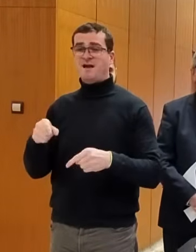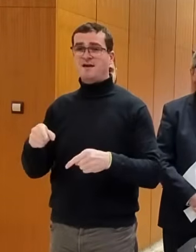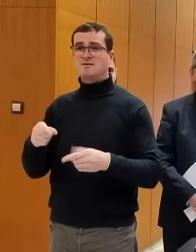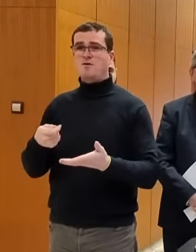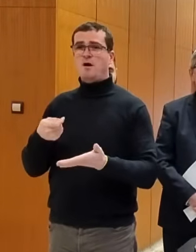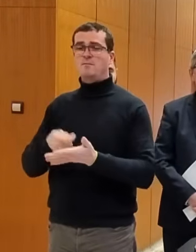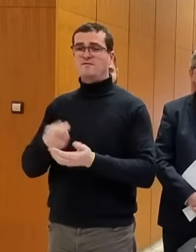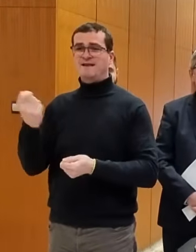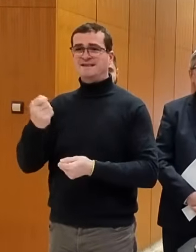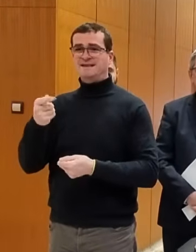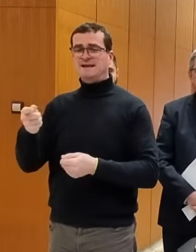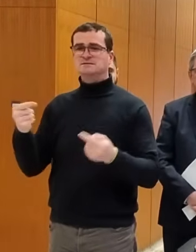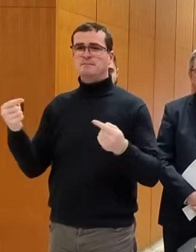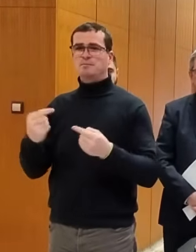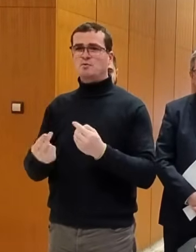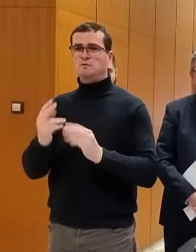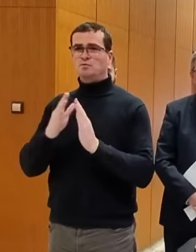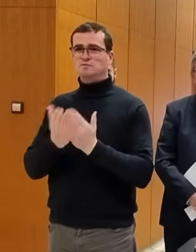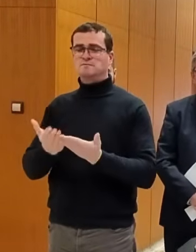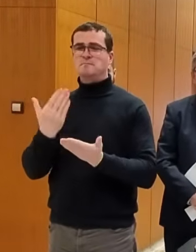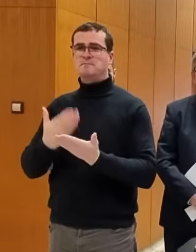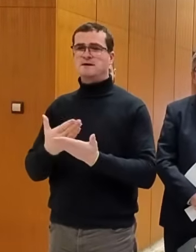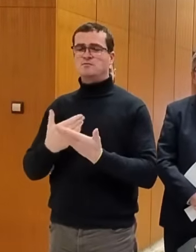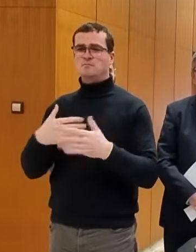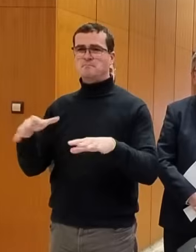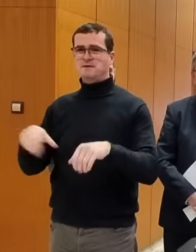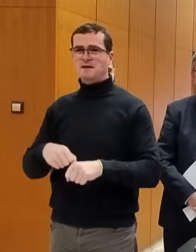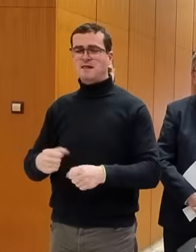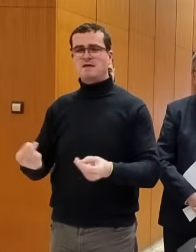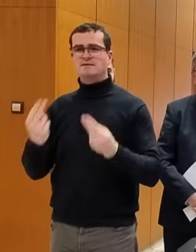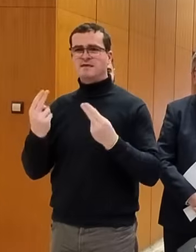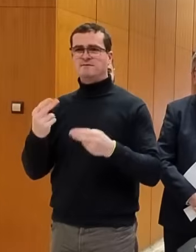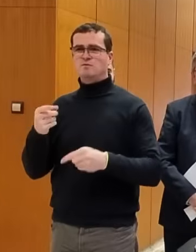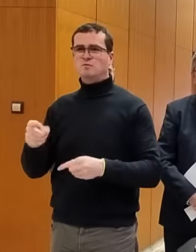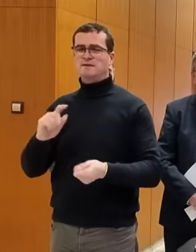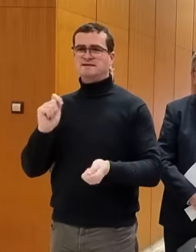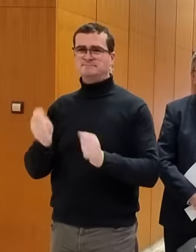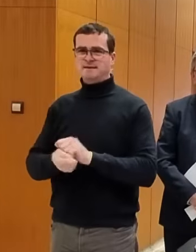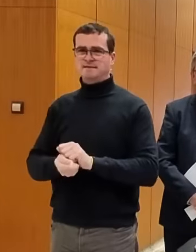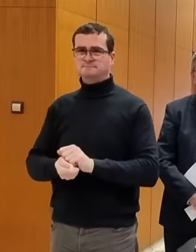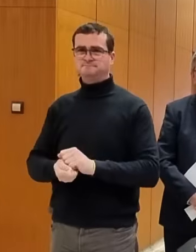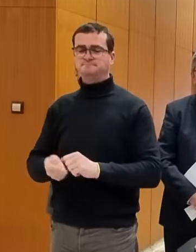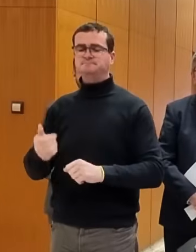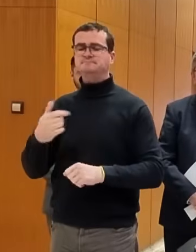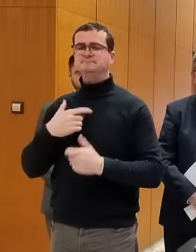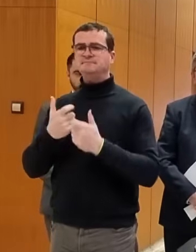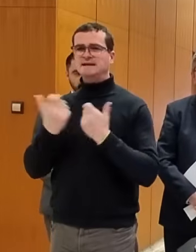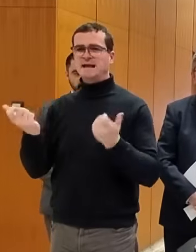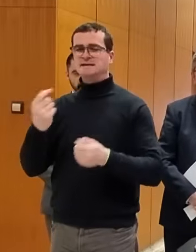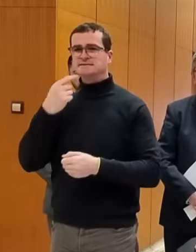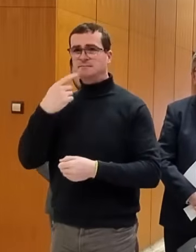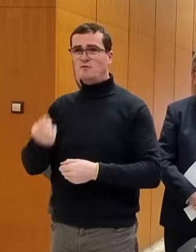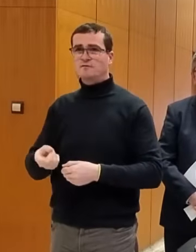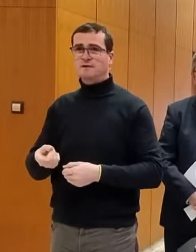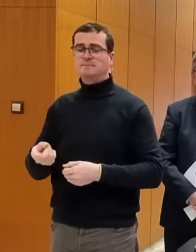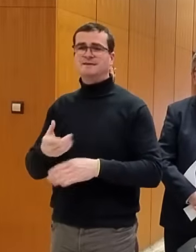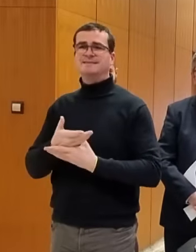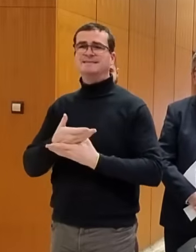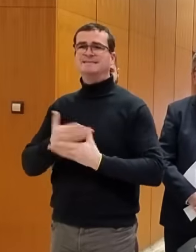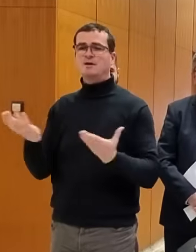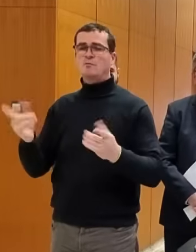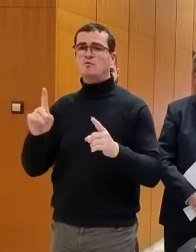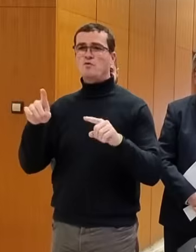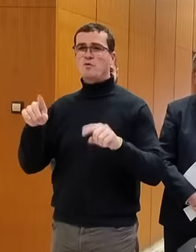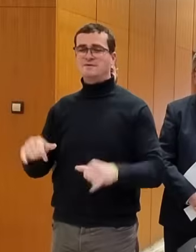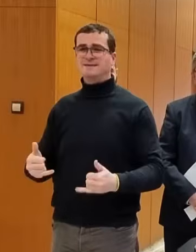aplikovanie trestu je protiústavné, preto sme prijali nevyhnutné zmeny. Chcem veľmi jasne povedať, že nikomu, kto